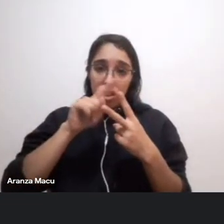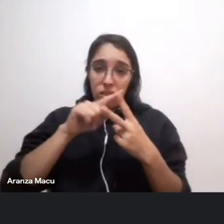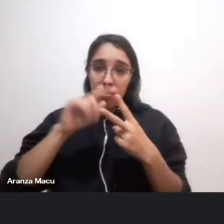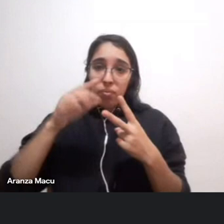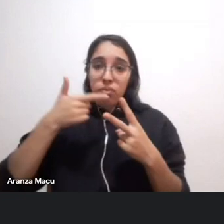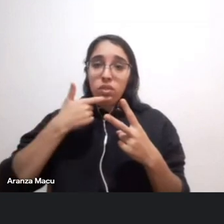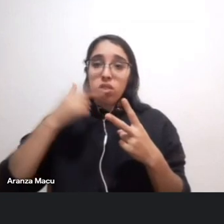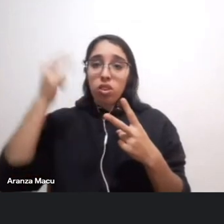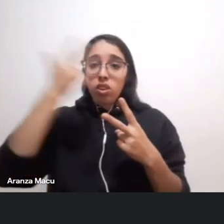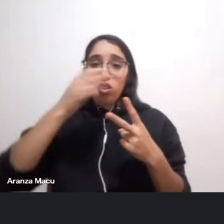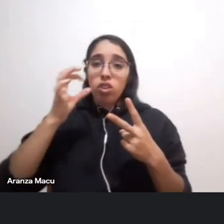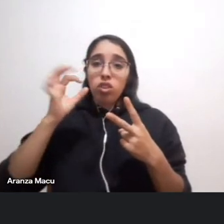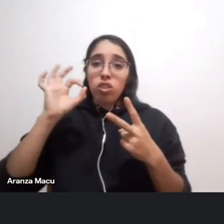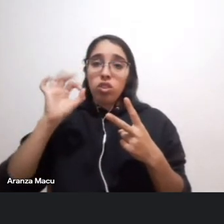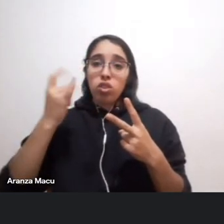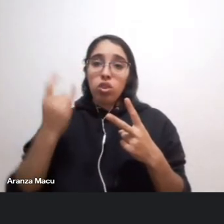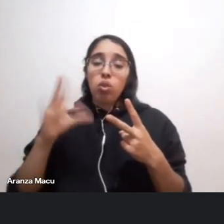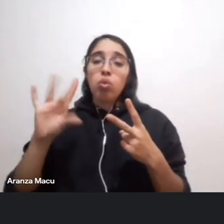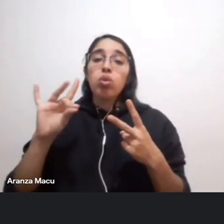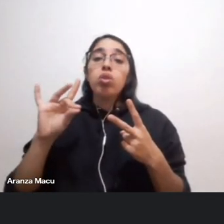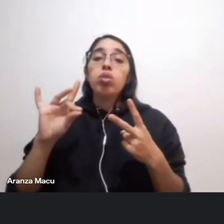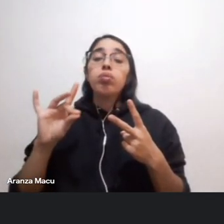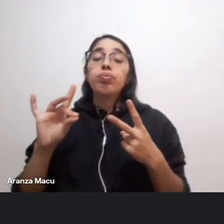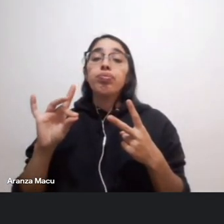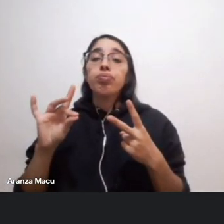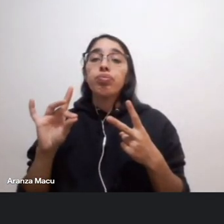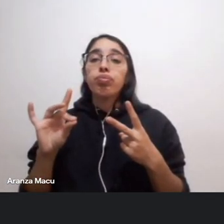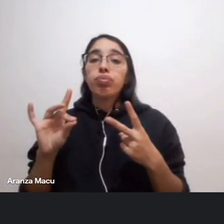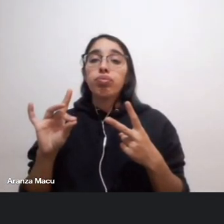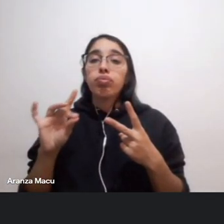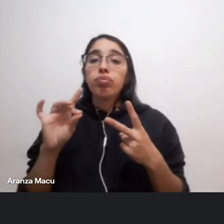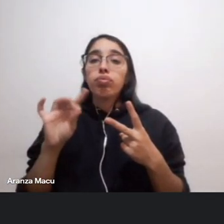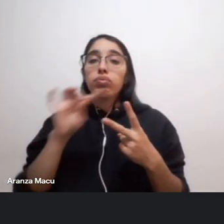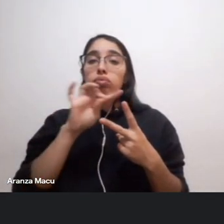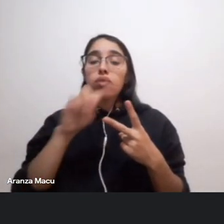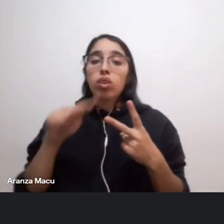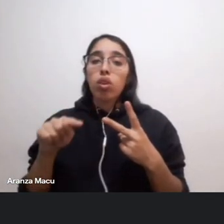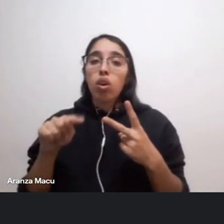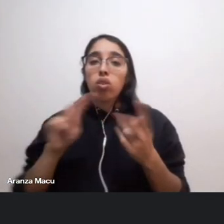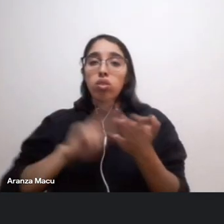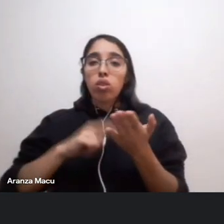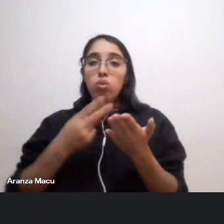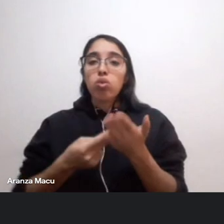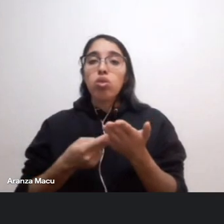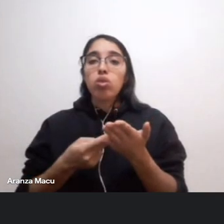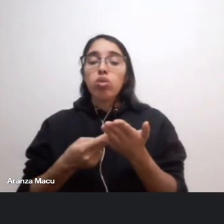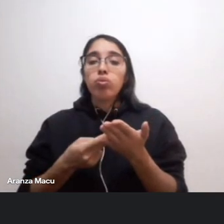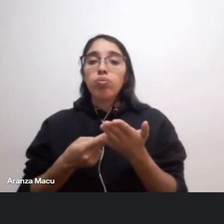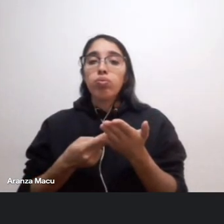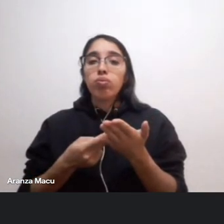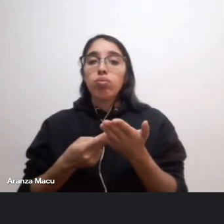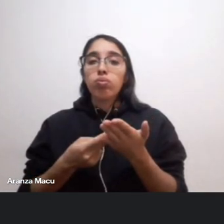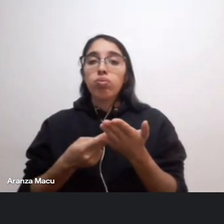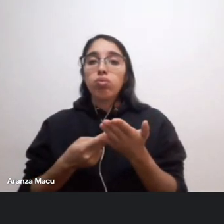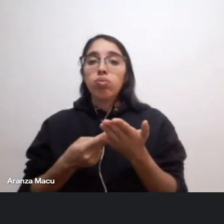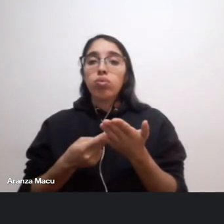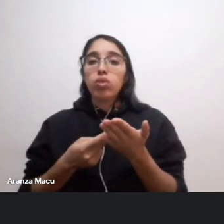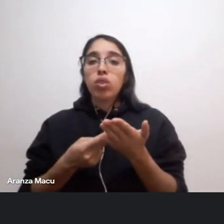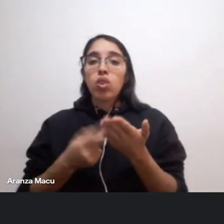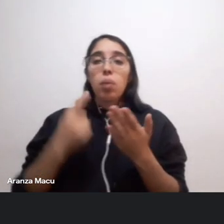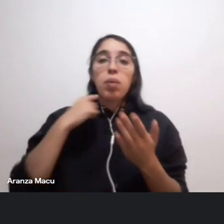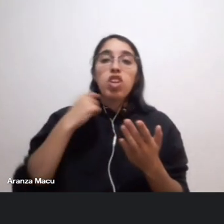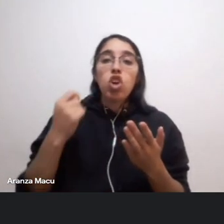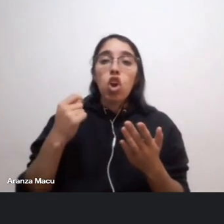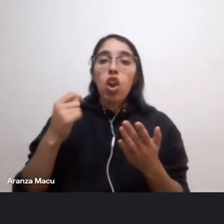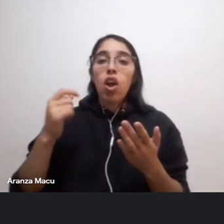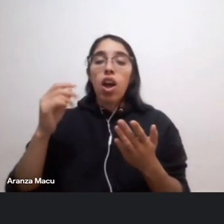verbos, ¿sí? Se traducen como debería, o sea, como si fuesen el